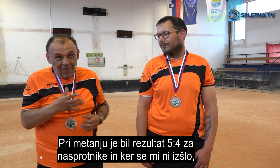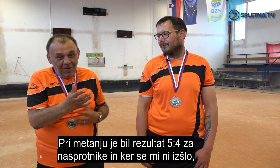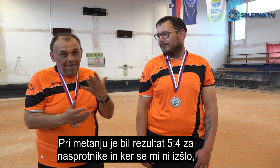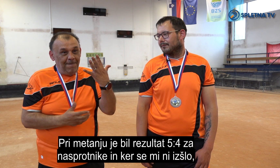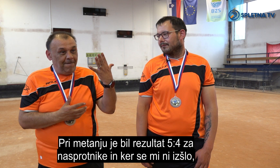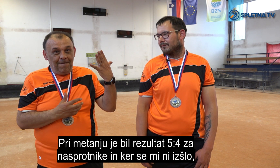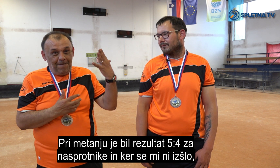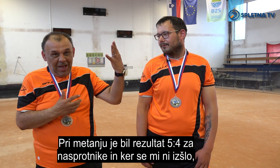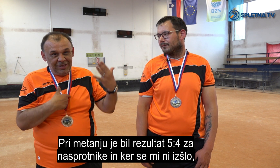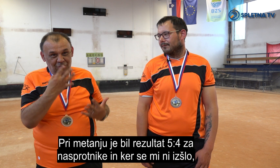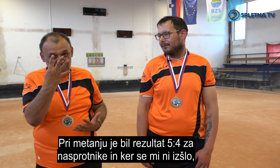Just because it's easy,